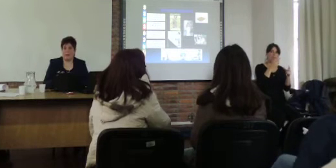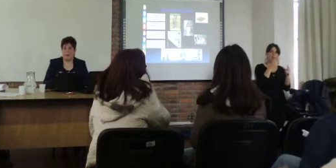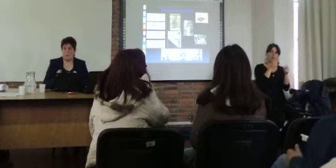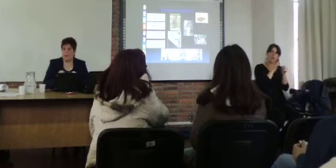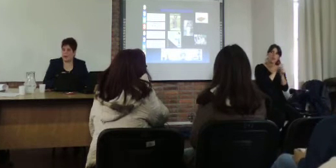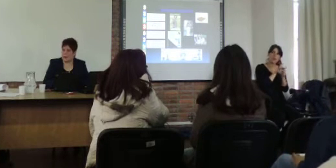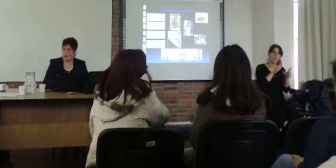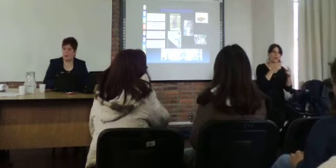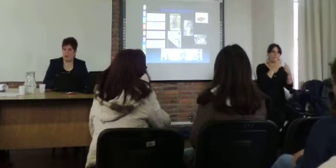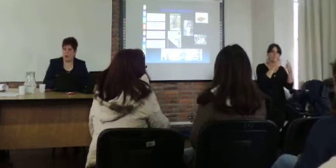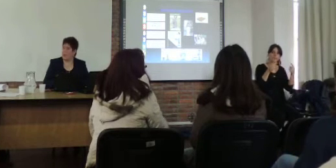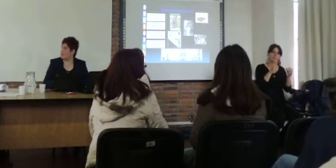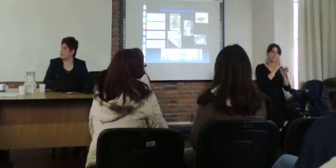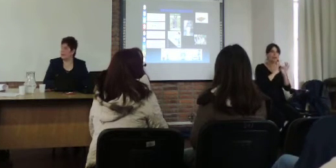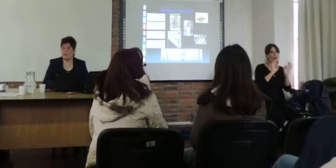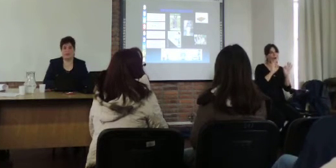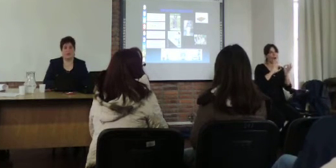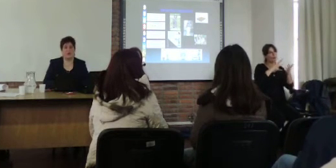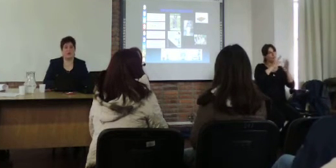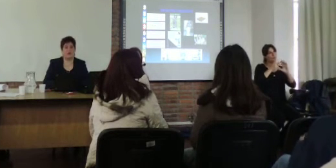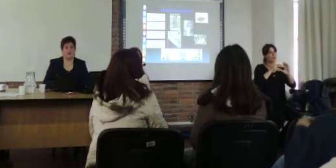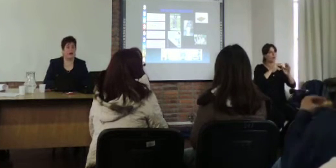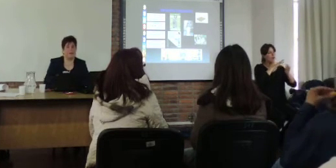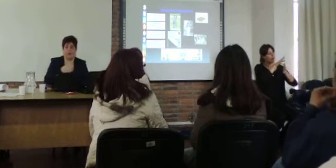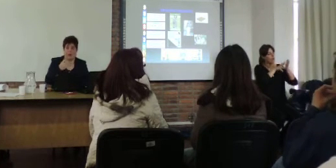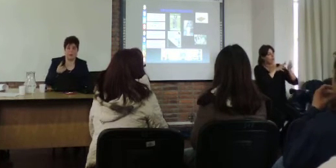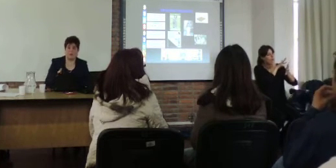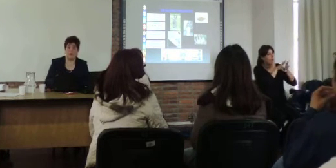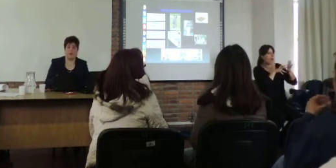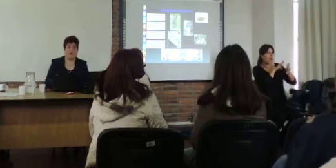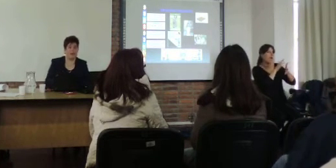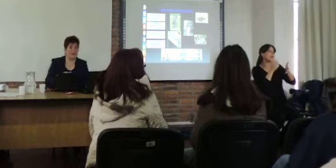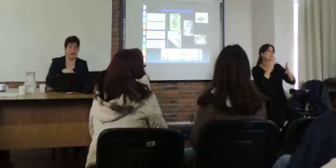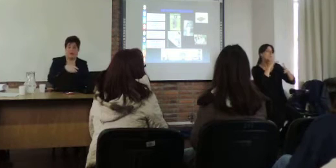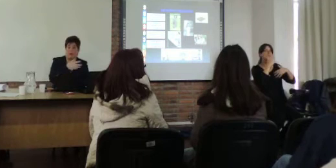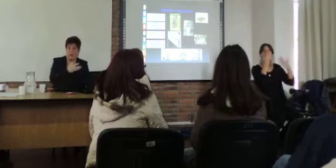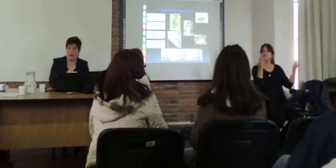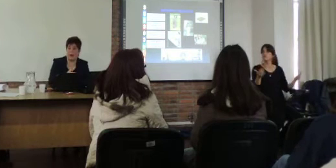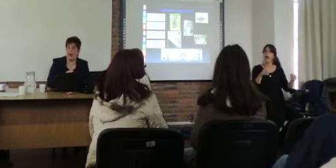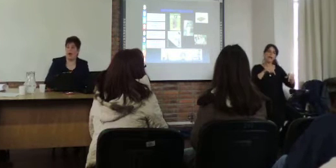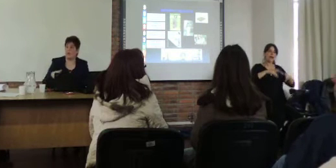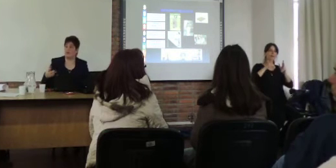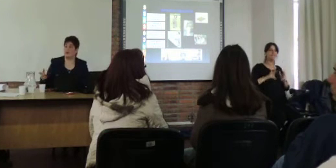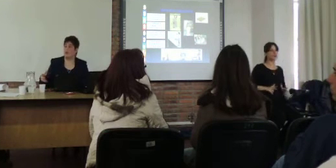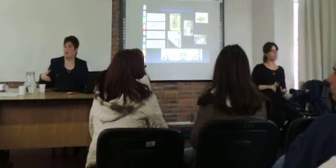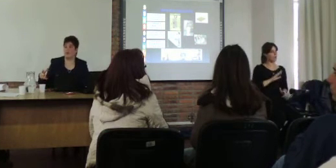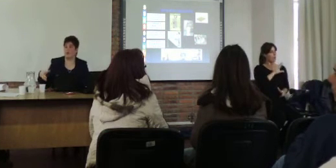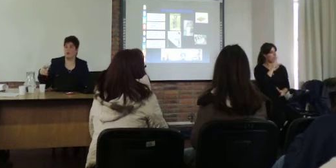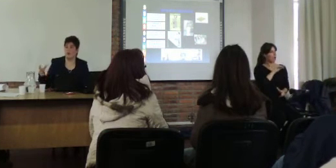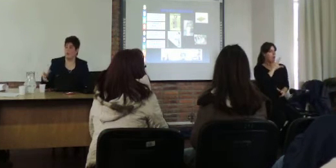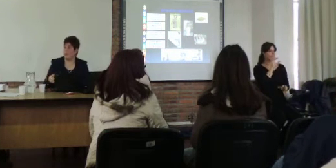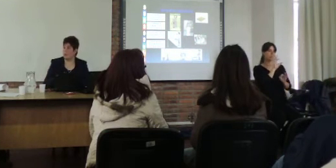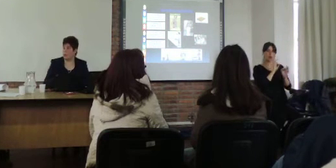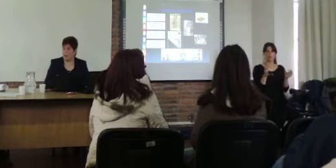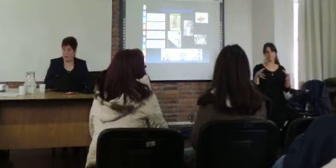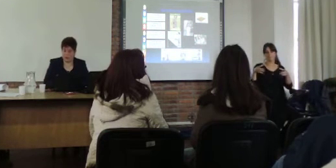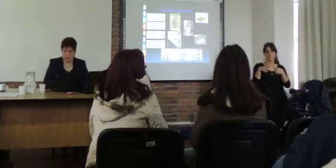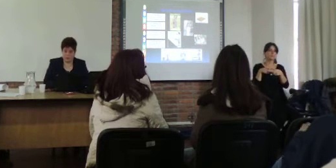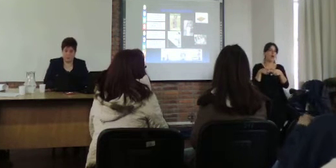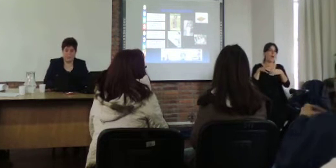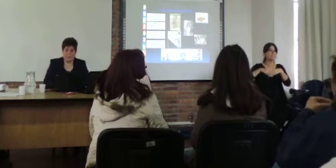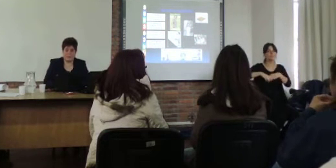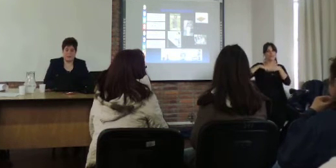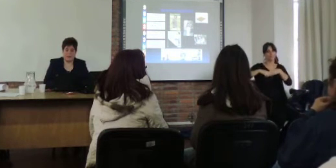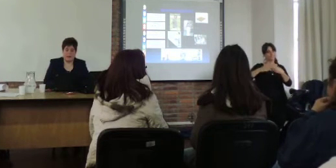o el mismo registro de lengua que se utiliza cuando uno está, por ejemplo, dando una charla formal a cuando está uno reunido con un grupo de